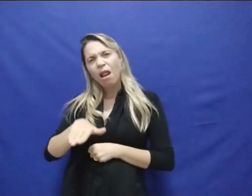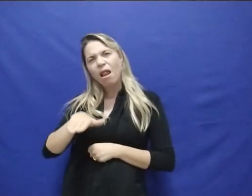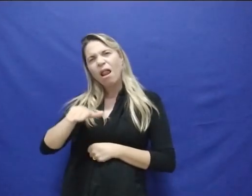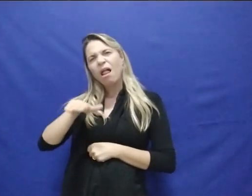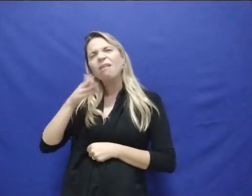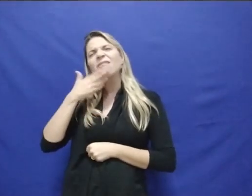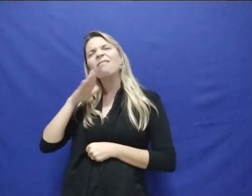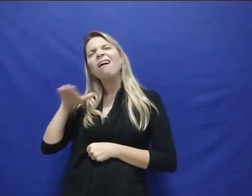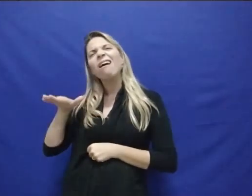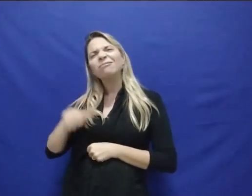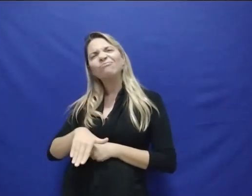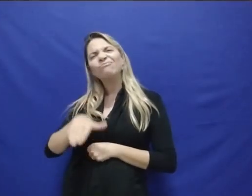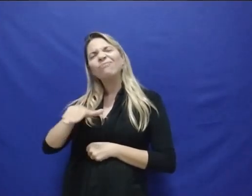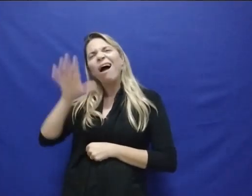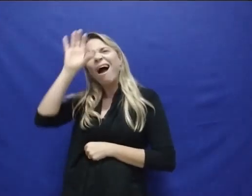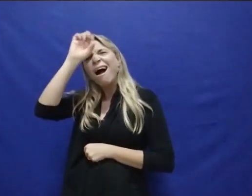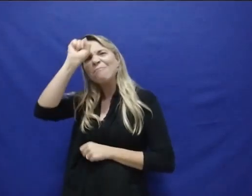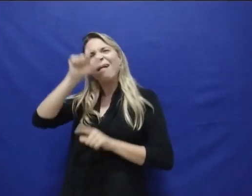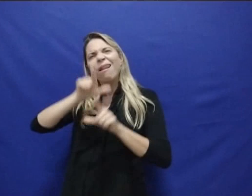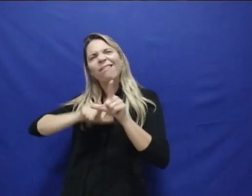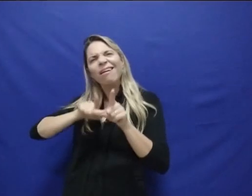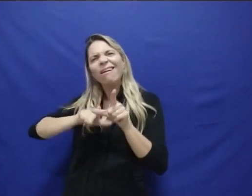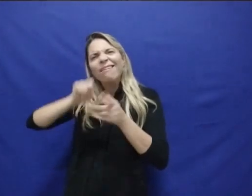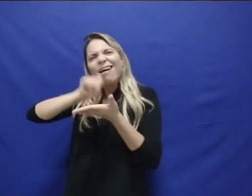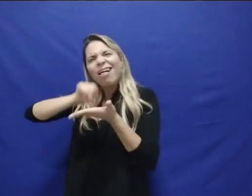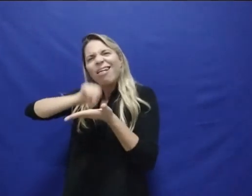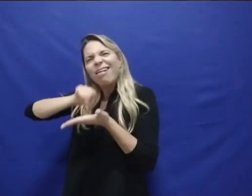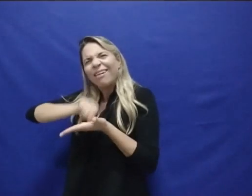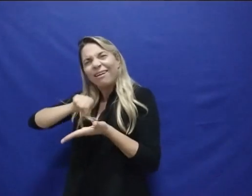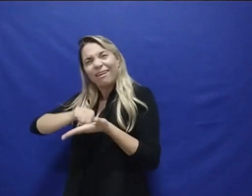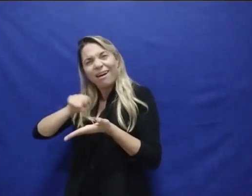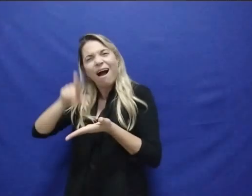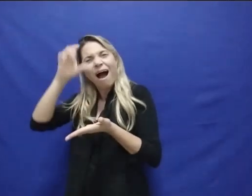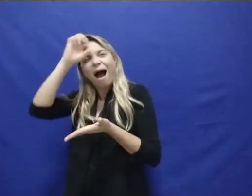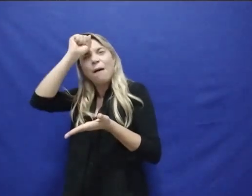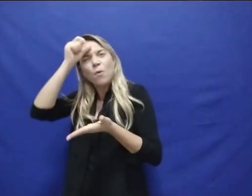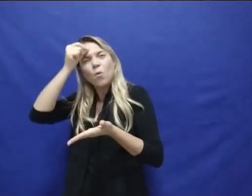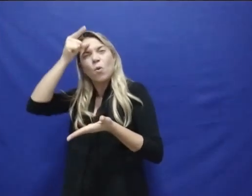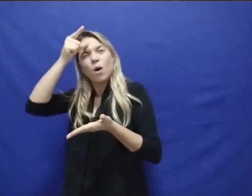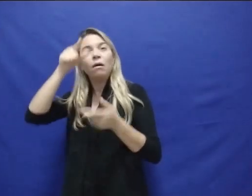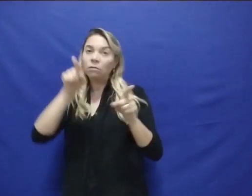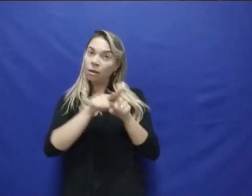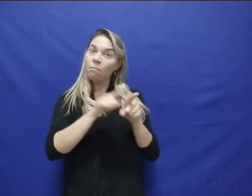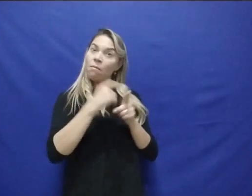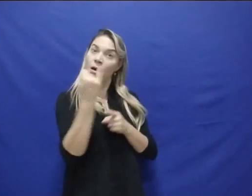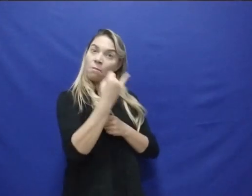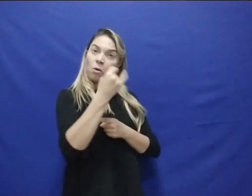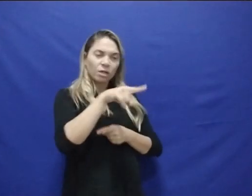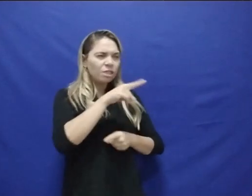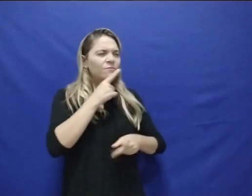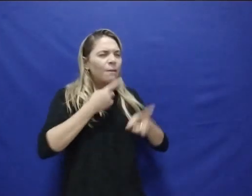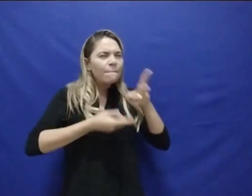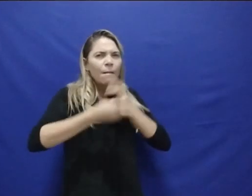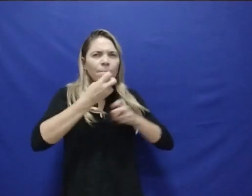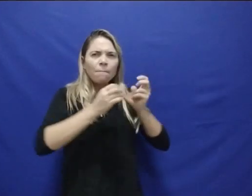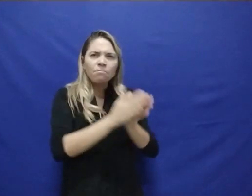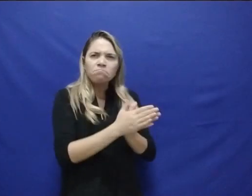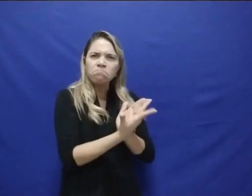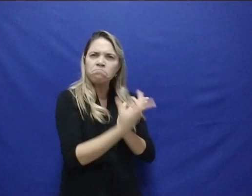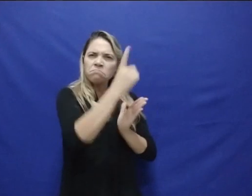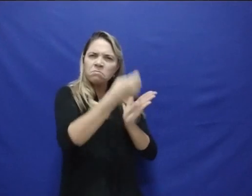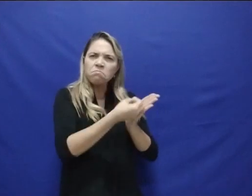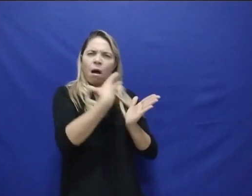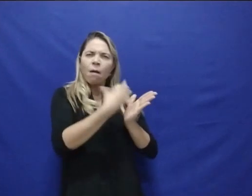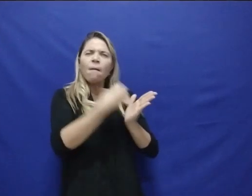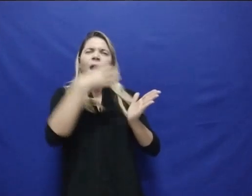podem tornar-te sábio para a salvação pela fé em Cristo Jesus. Toda a Escritura é inspirada